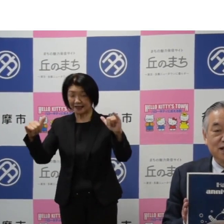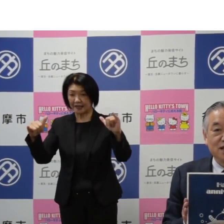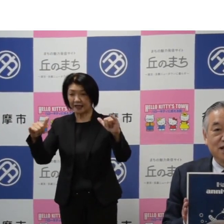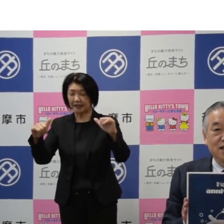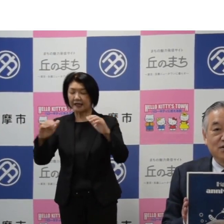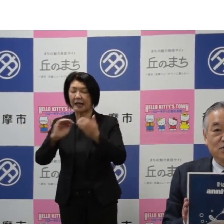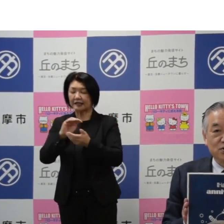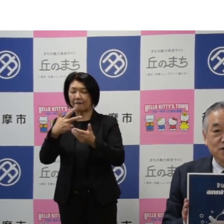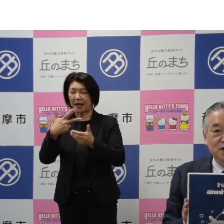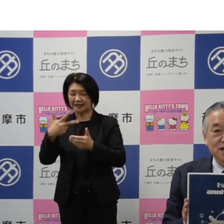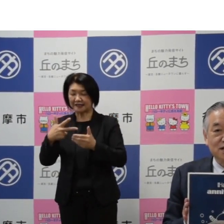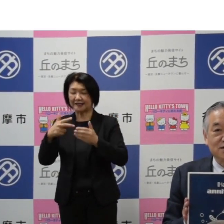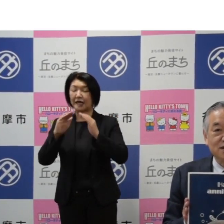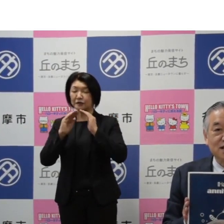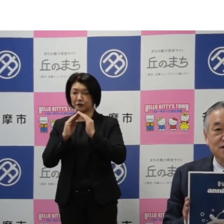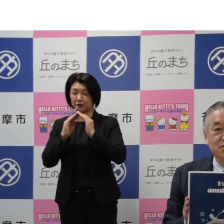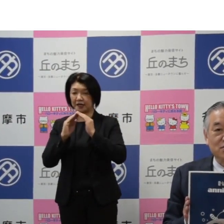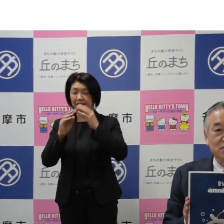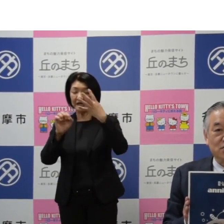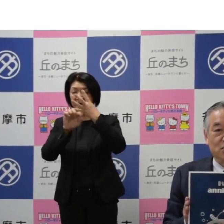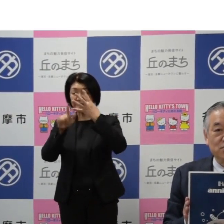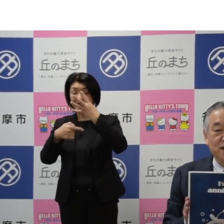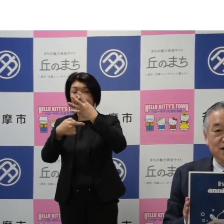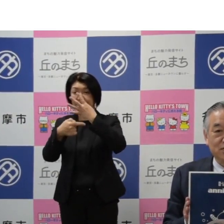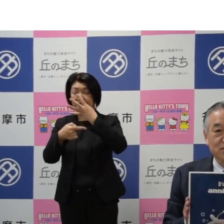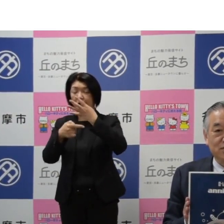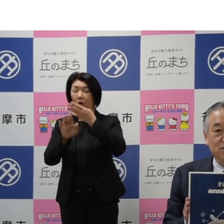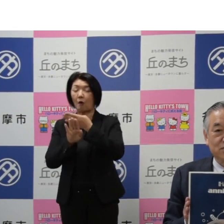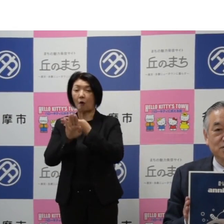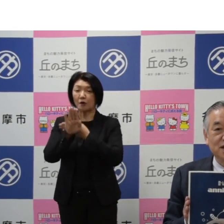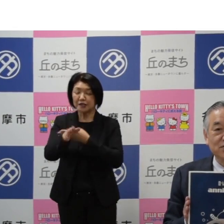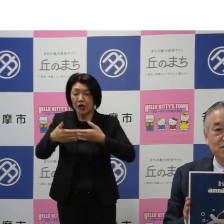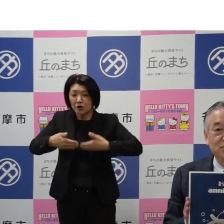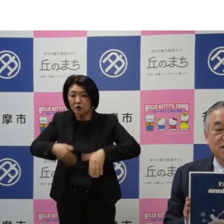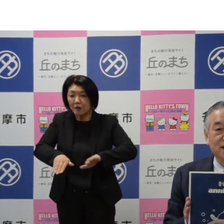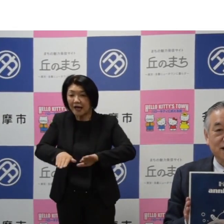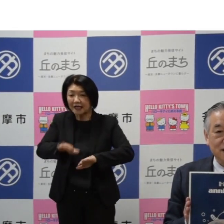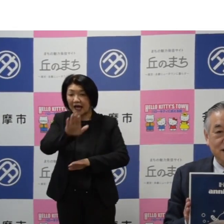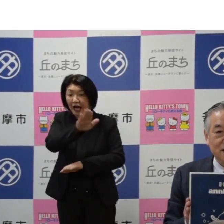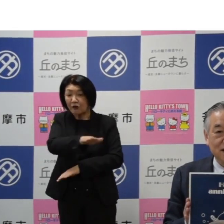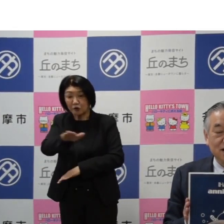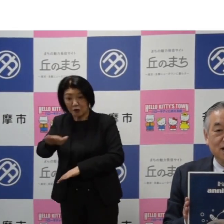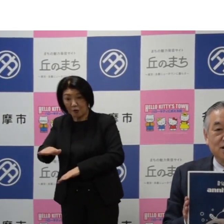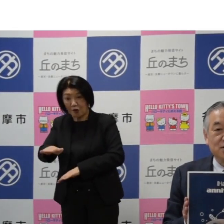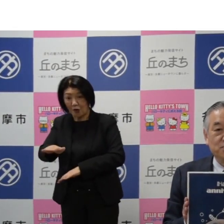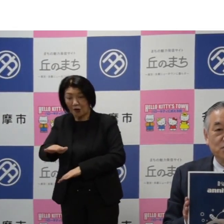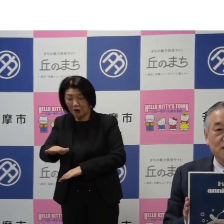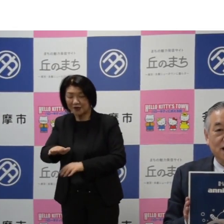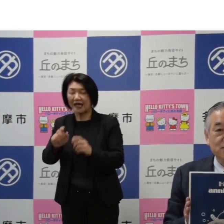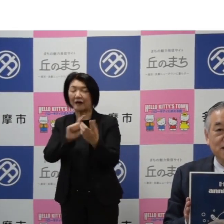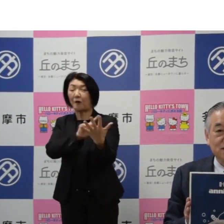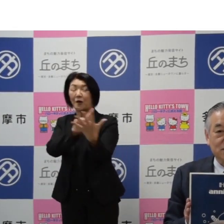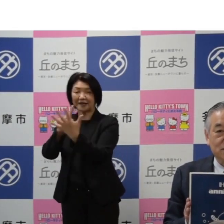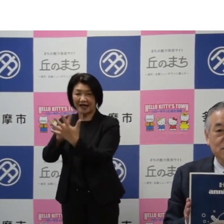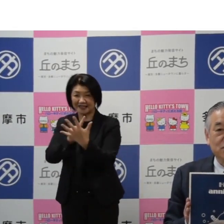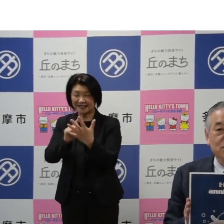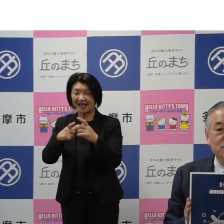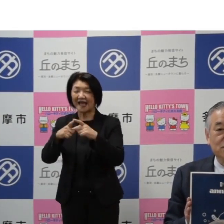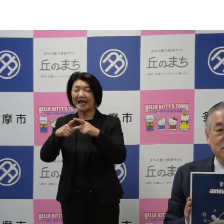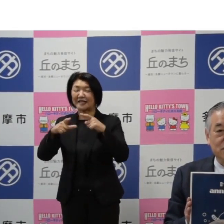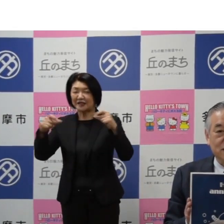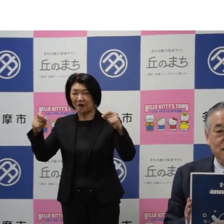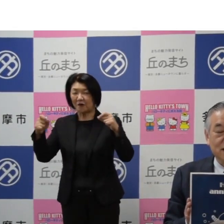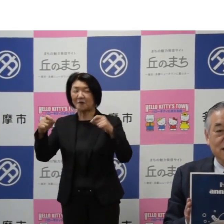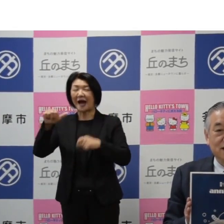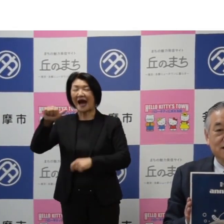いで今年4月1日以降にお生まれのお子さんのいるご家庭に、日本アニメーションの協